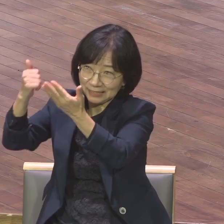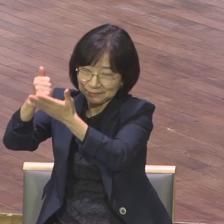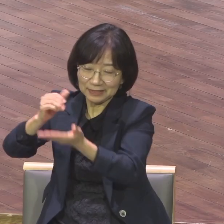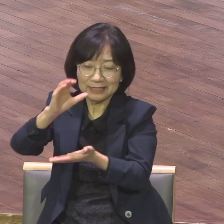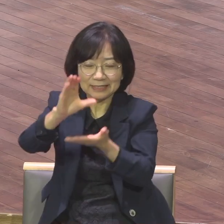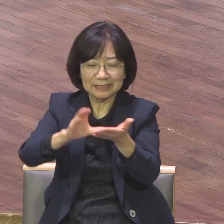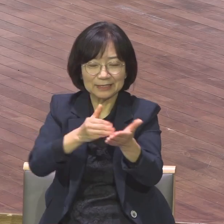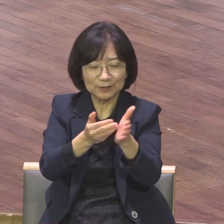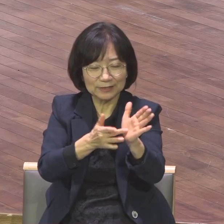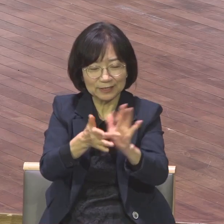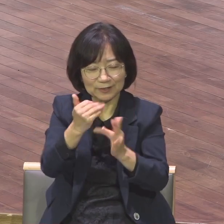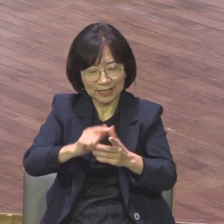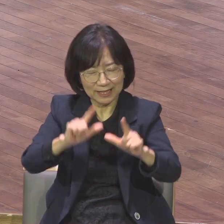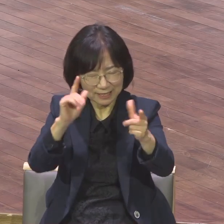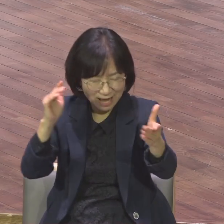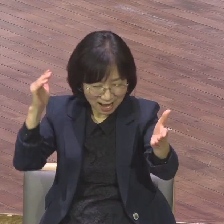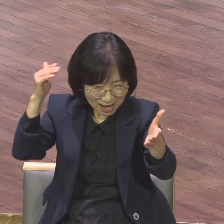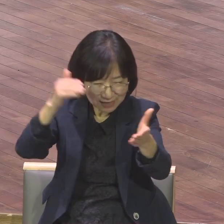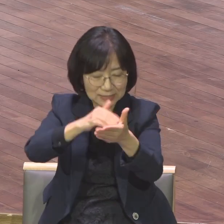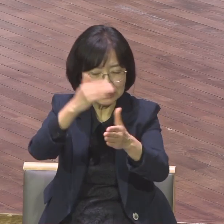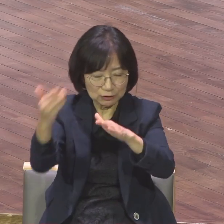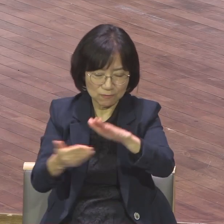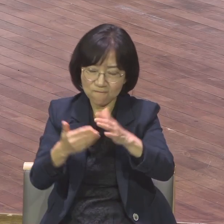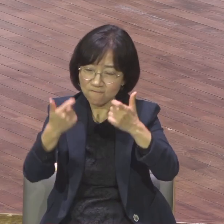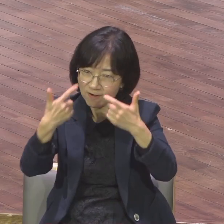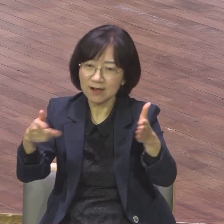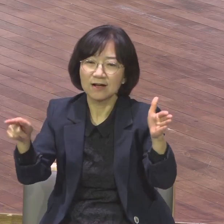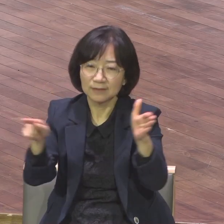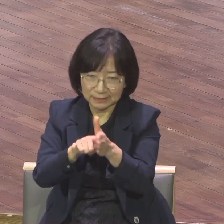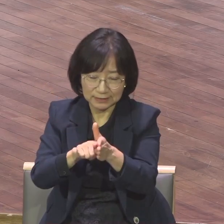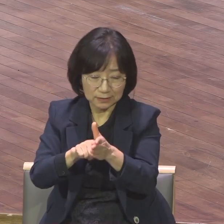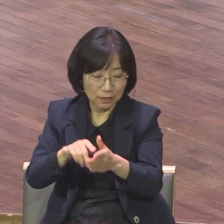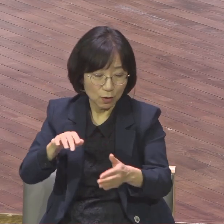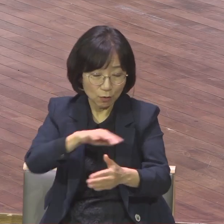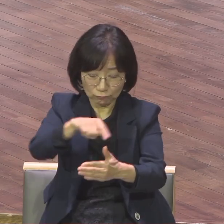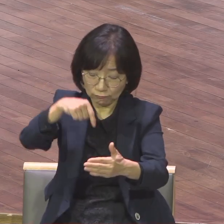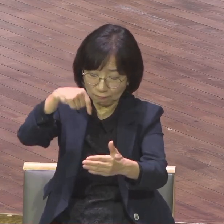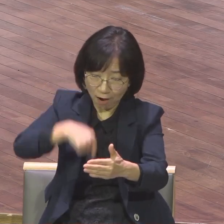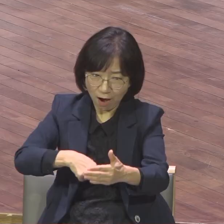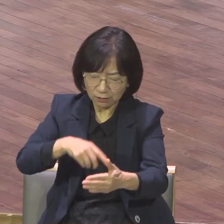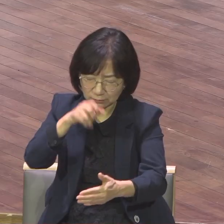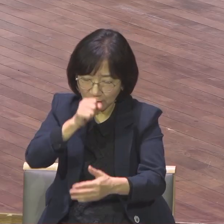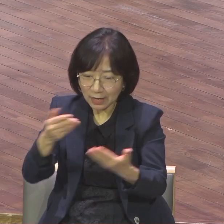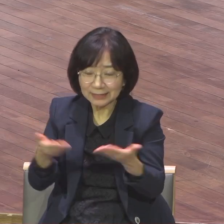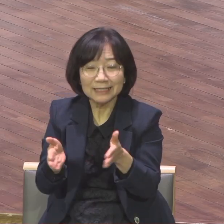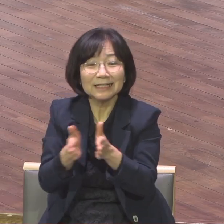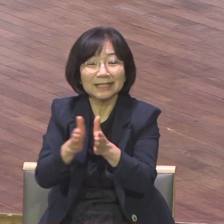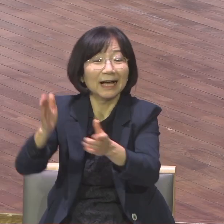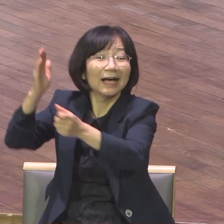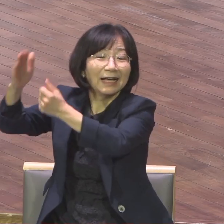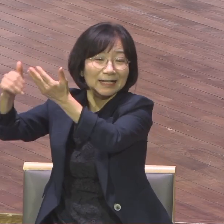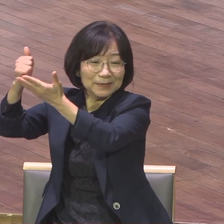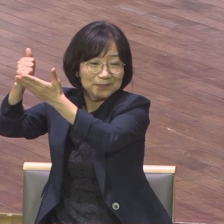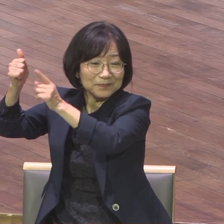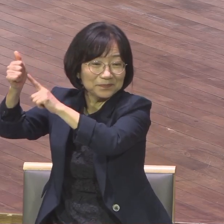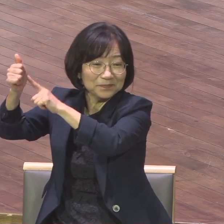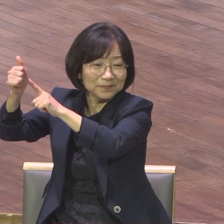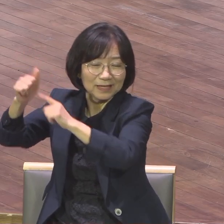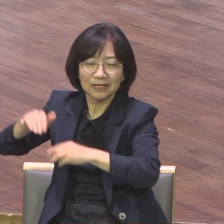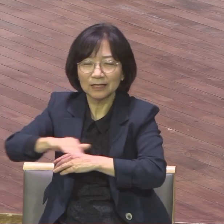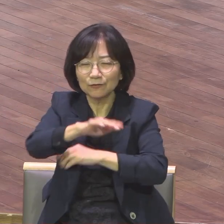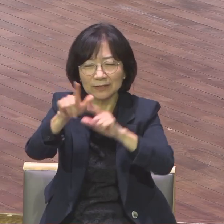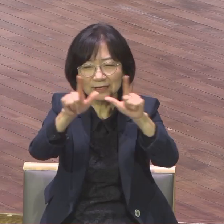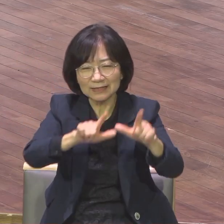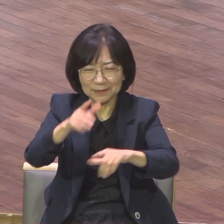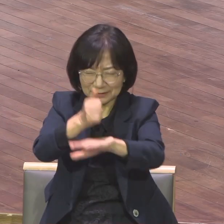날까지 이루실 줄을 우리는 확신하노라. 우리 안에서 착한 일을 시작하신 하나님께서 우리 삶을 뭐요?